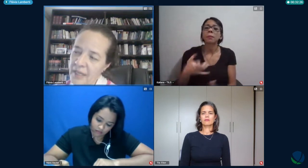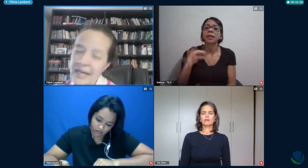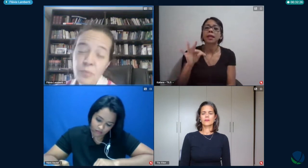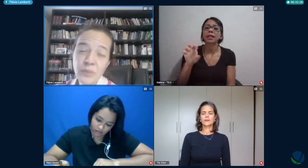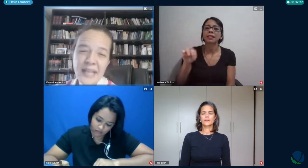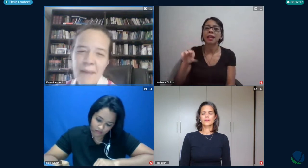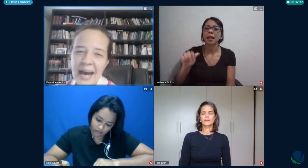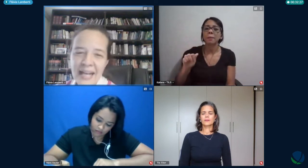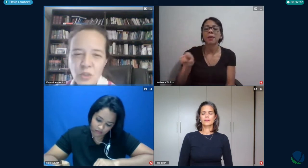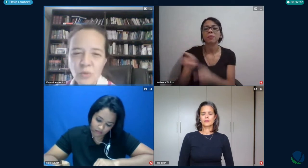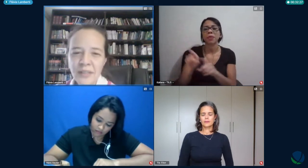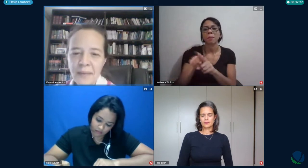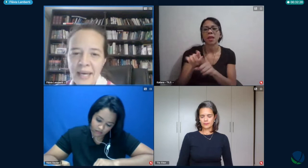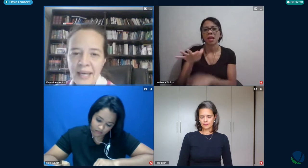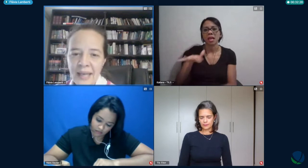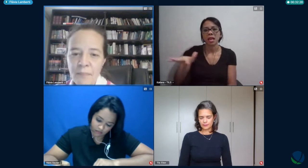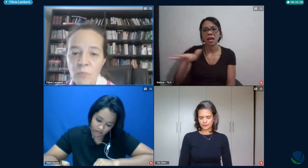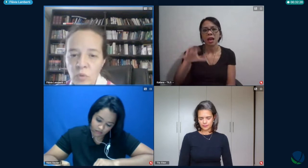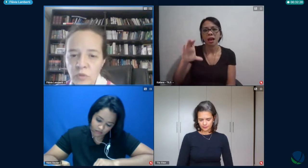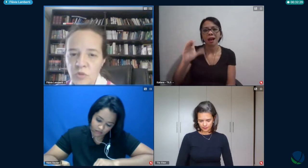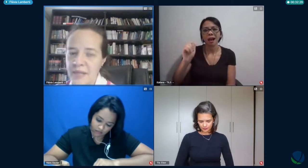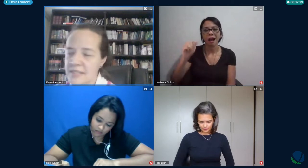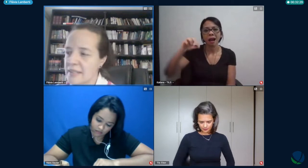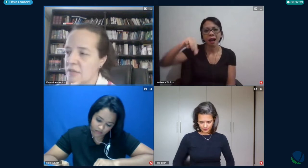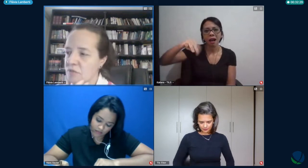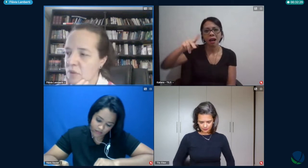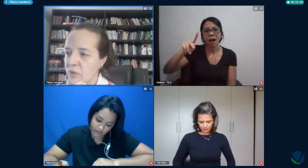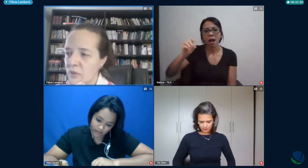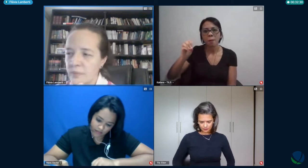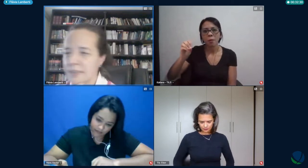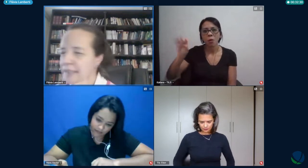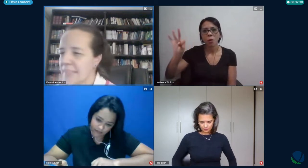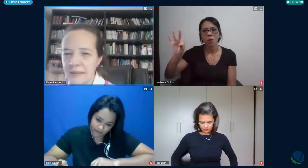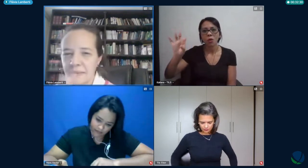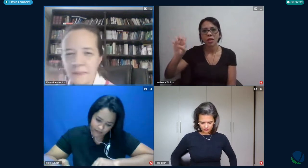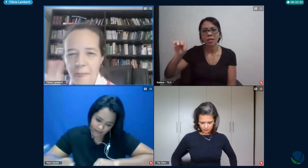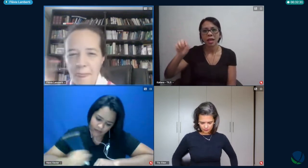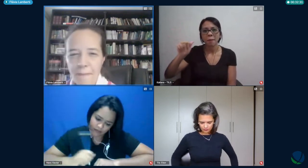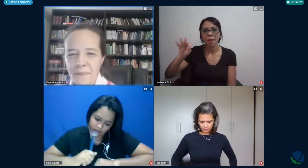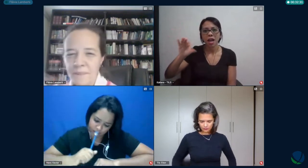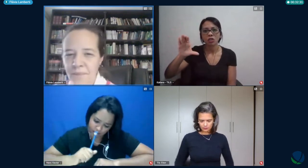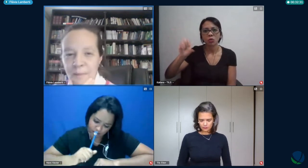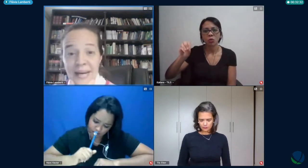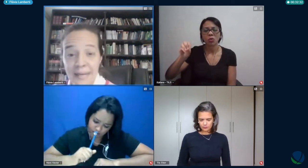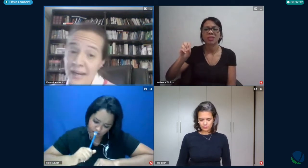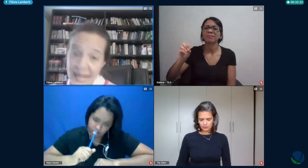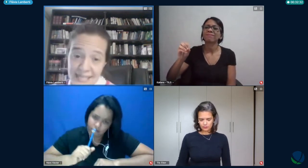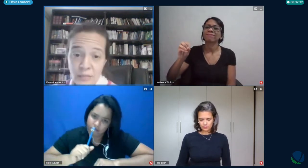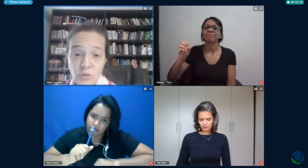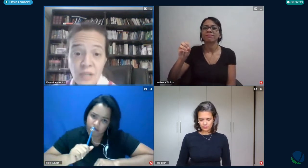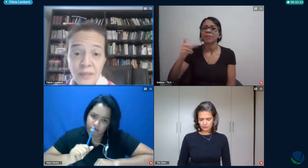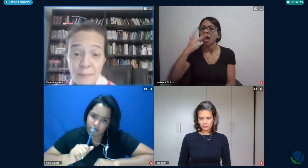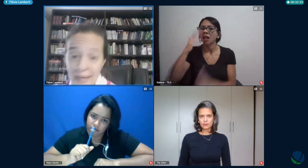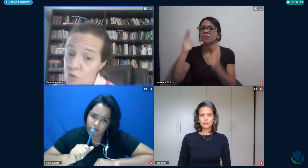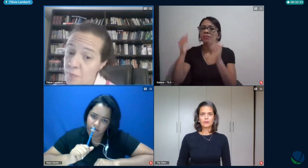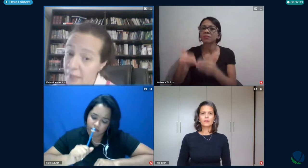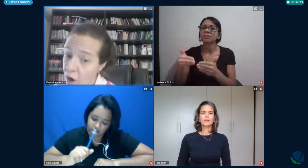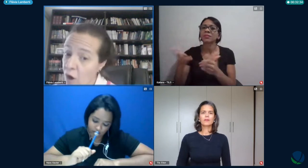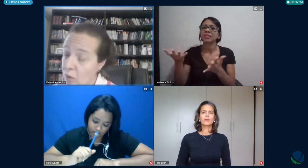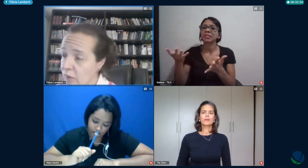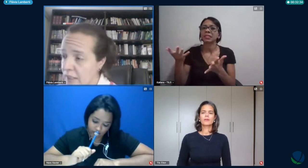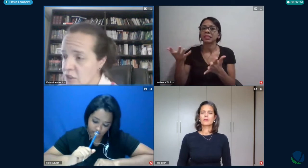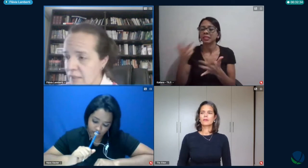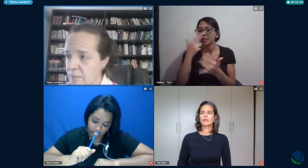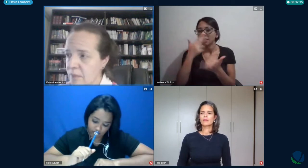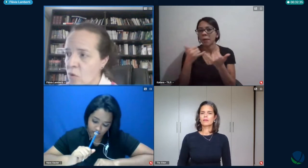E campo temático também é muito específico. E parece tradução também do